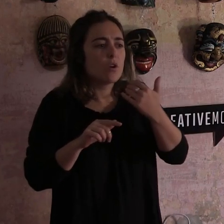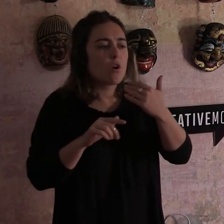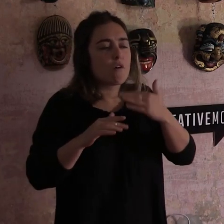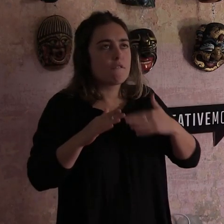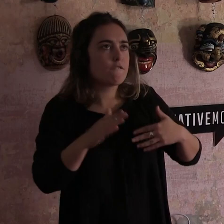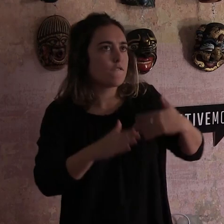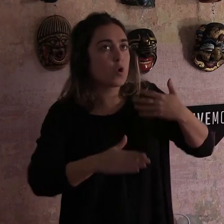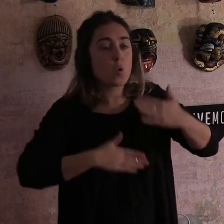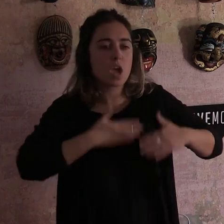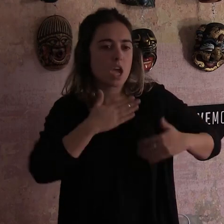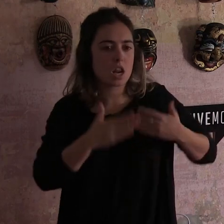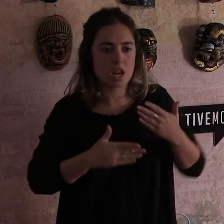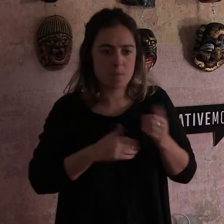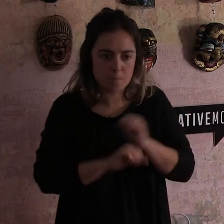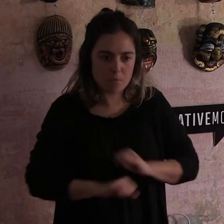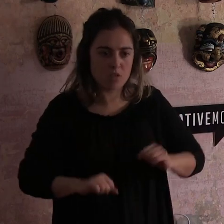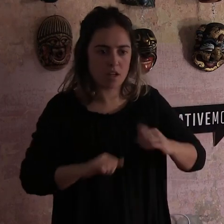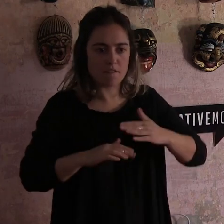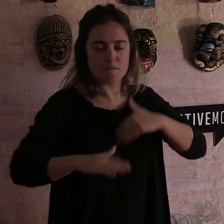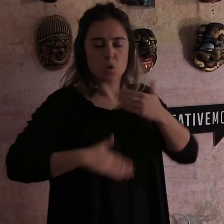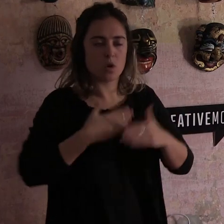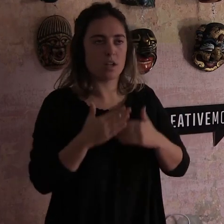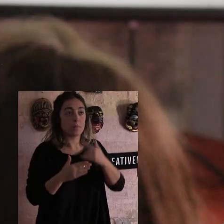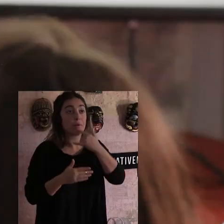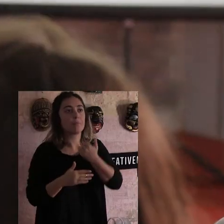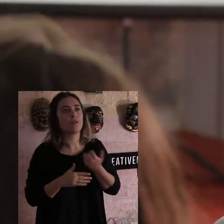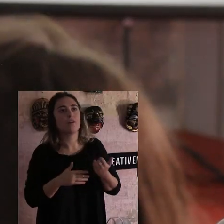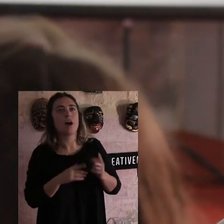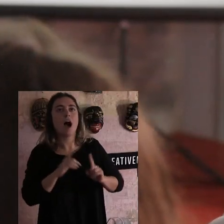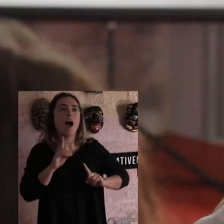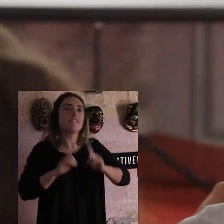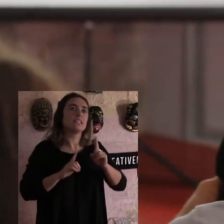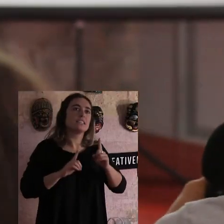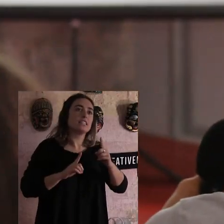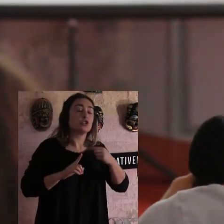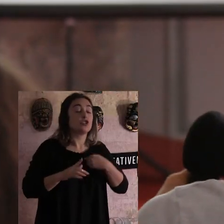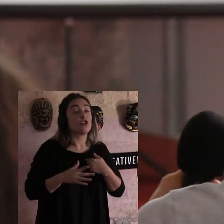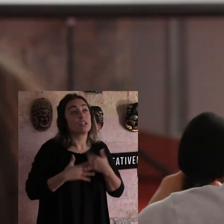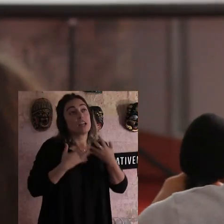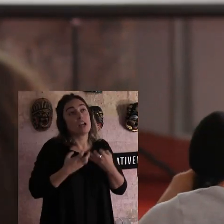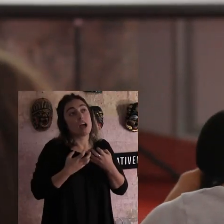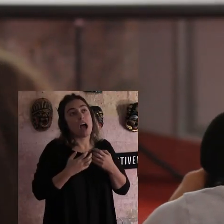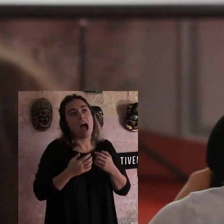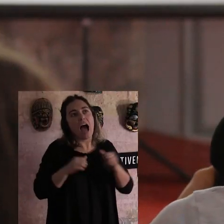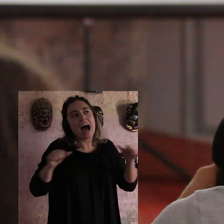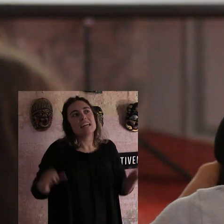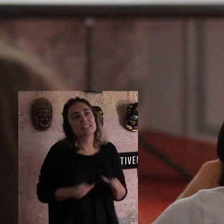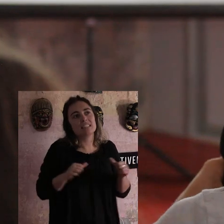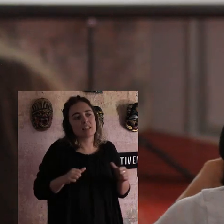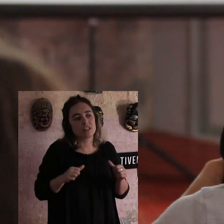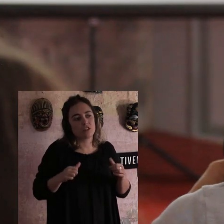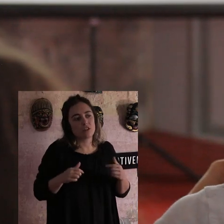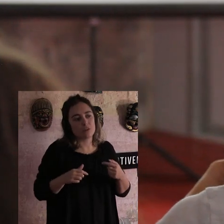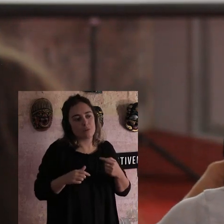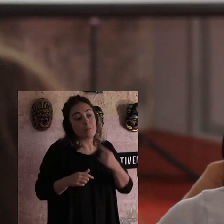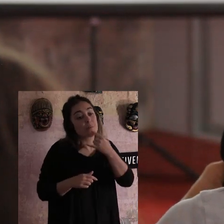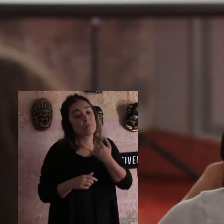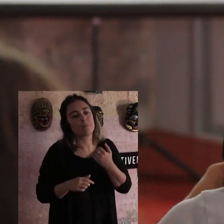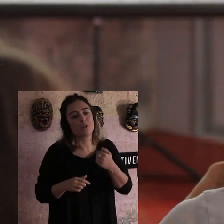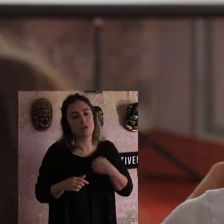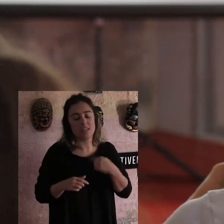también a veces, porque capaz que a veces haciendo lo que vos querés, también te, si no lo sabés